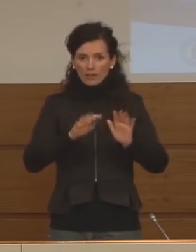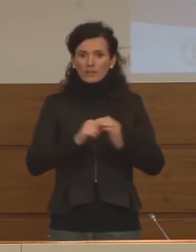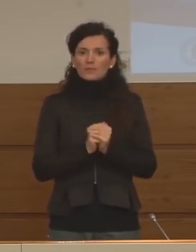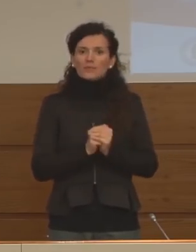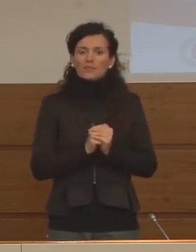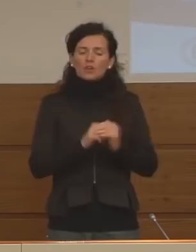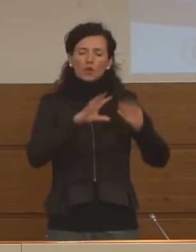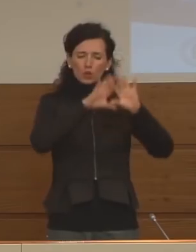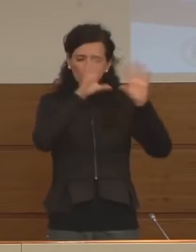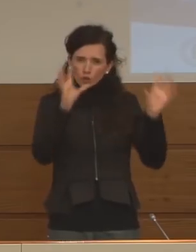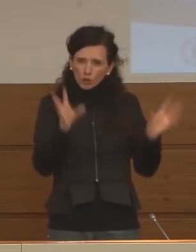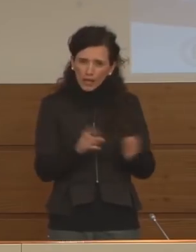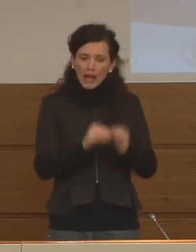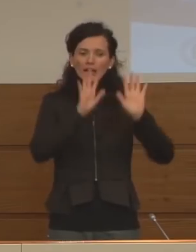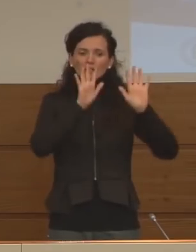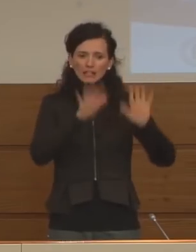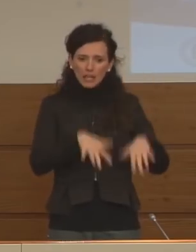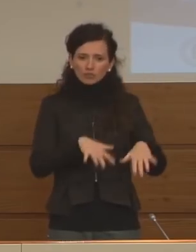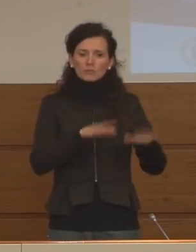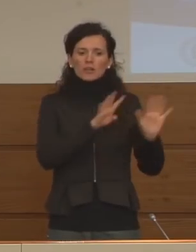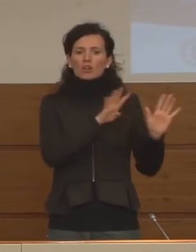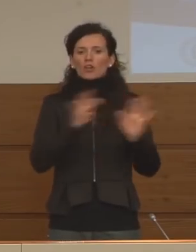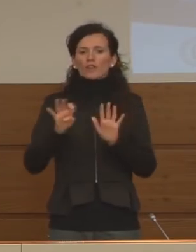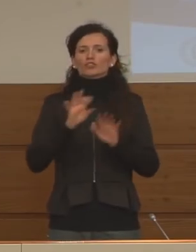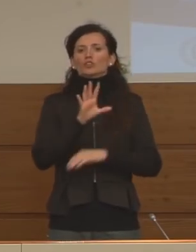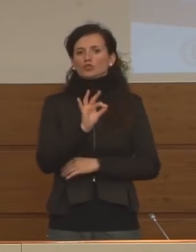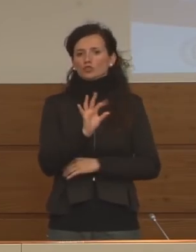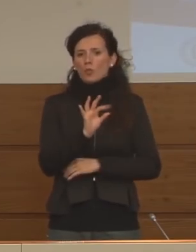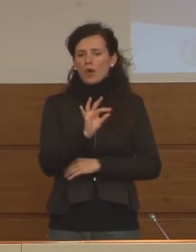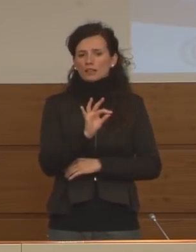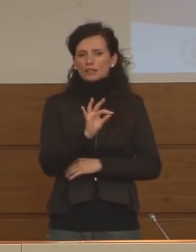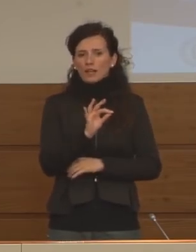in totale 10 mila 950